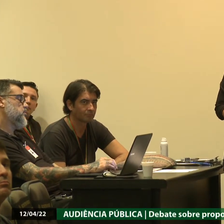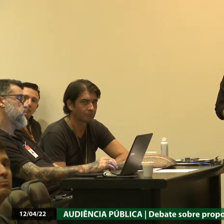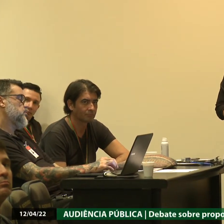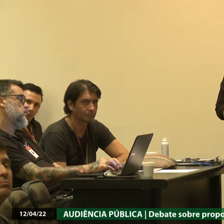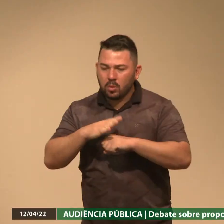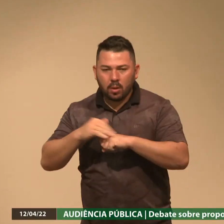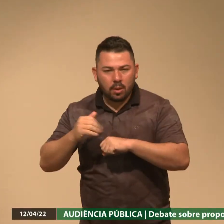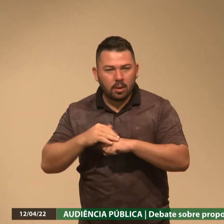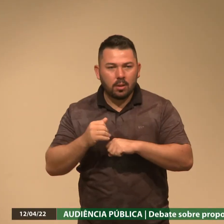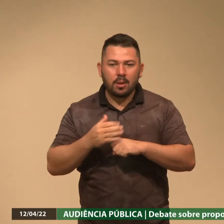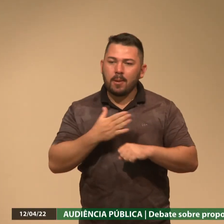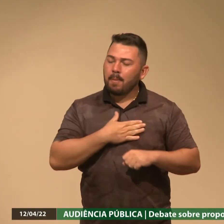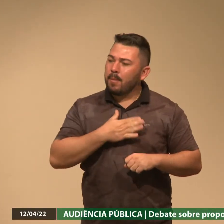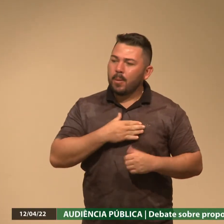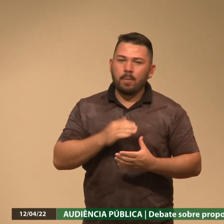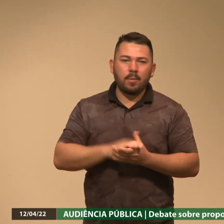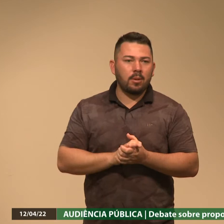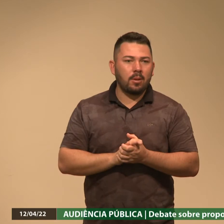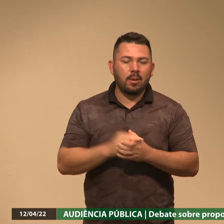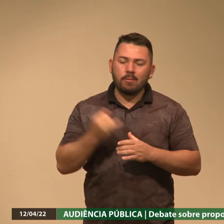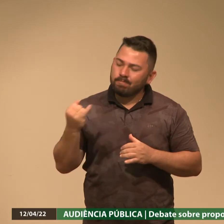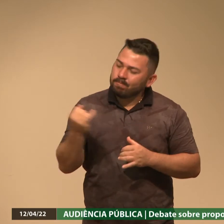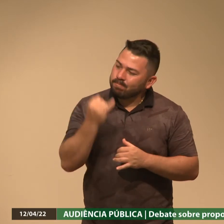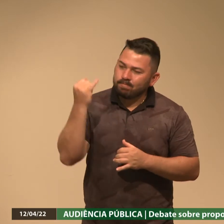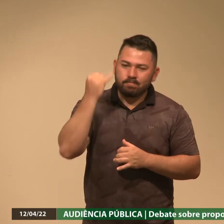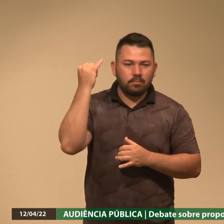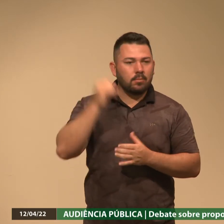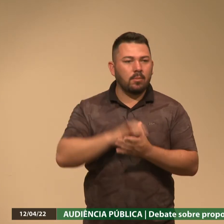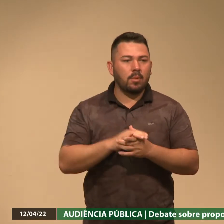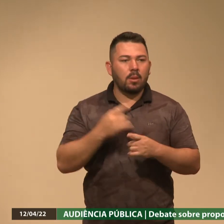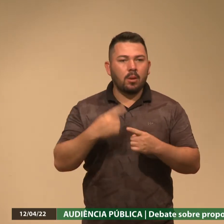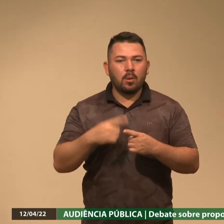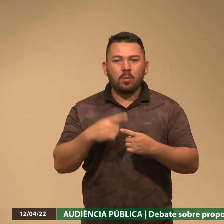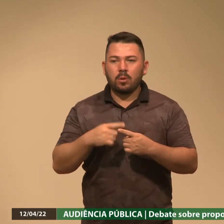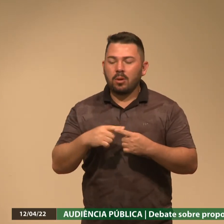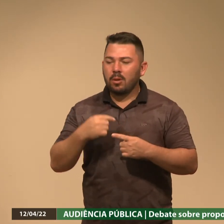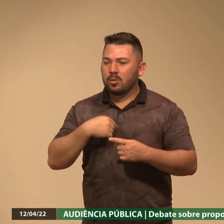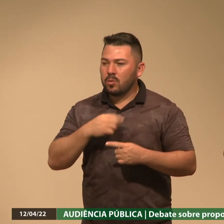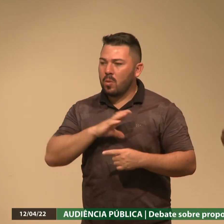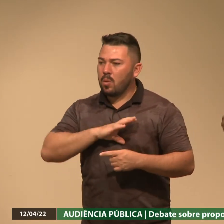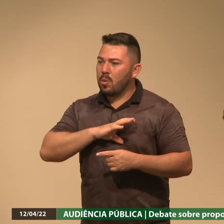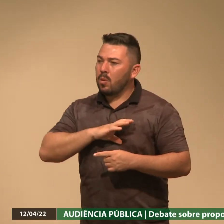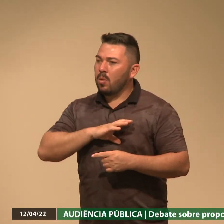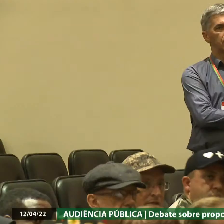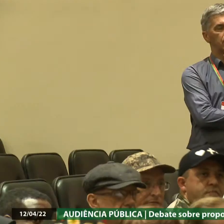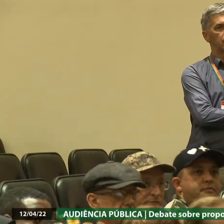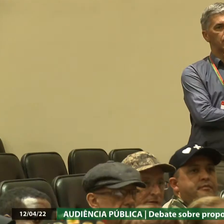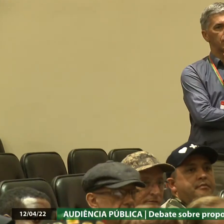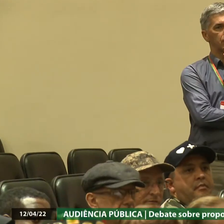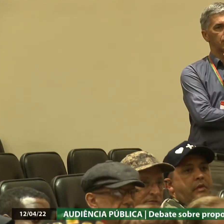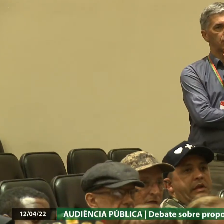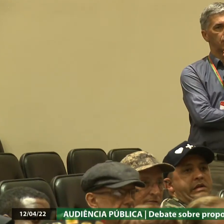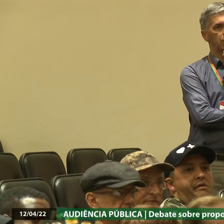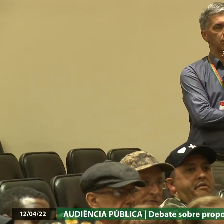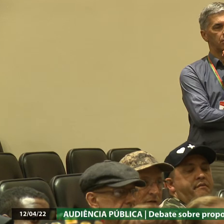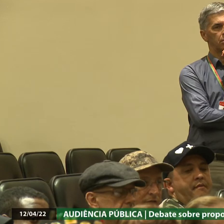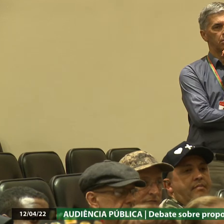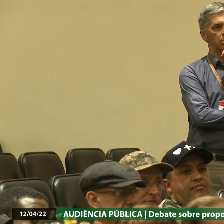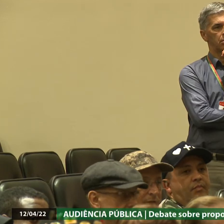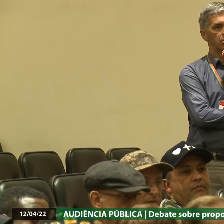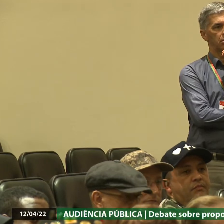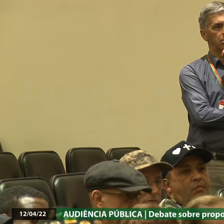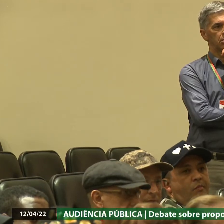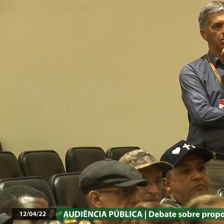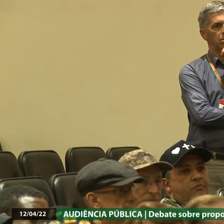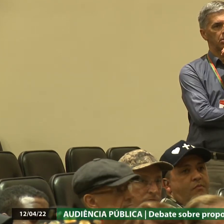querido e isso para mim é é fundamental porque eu sou um homem muito emotivo quero agradecer mais uma vez a todos da